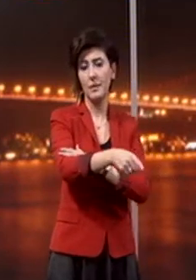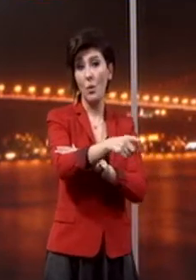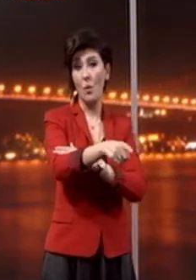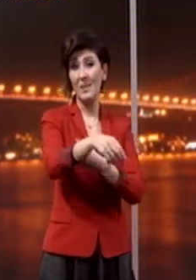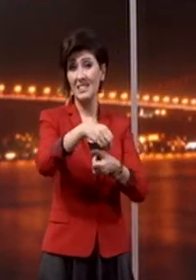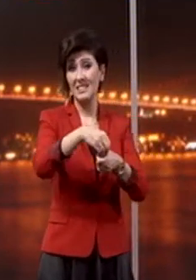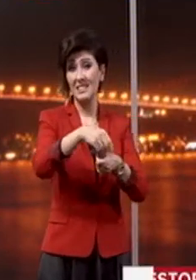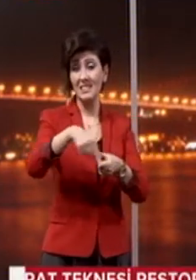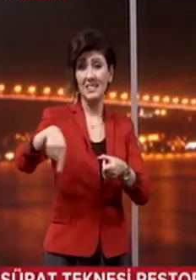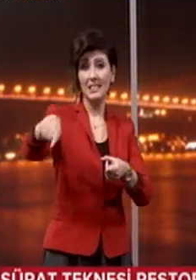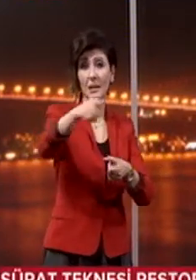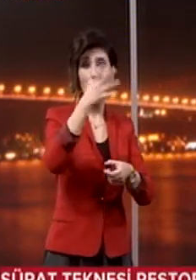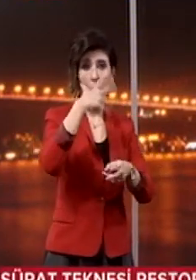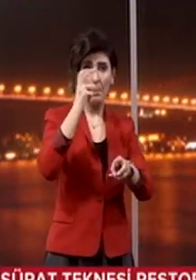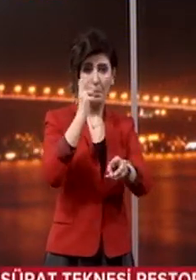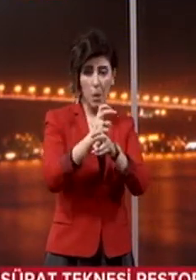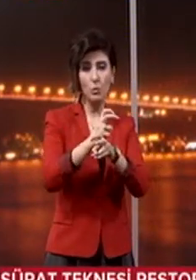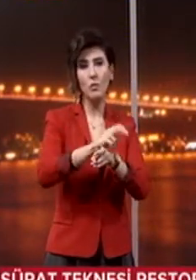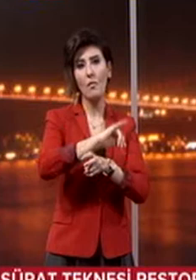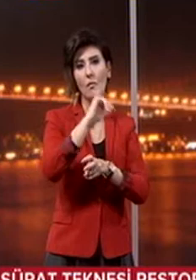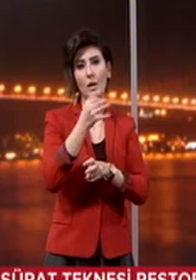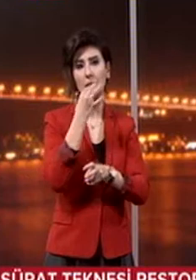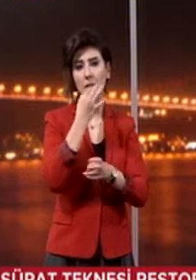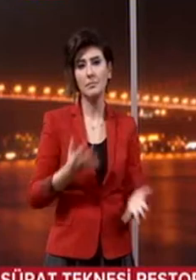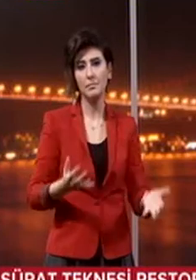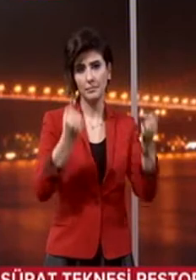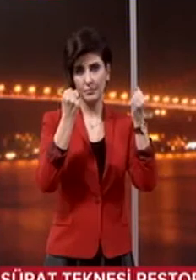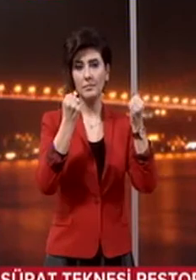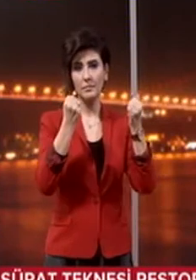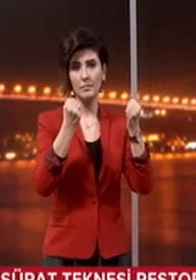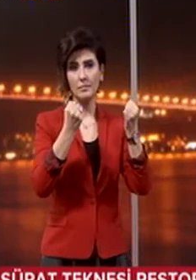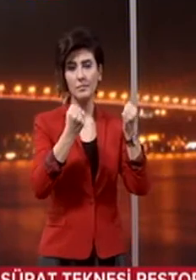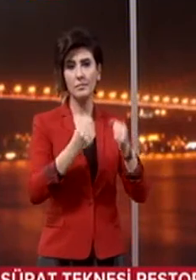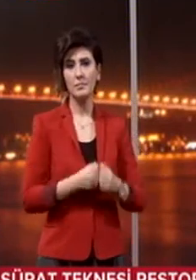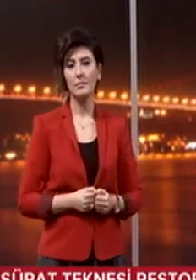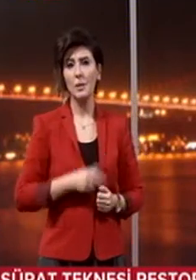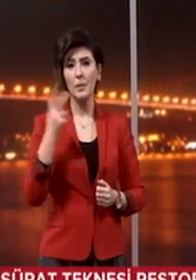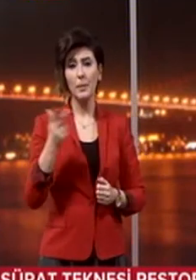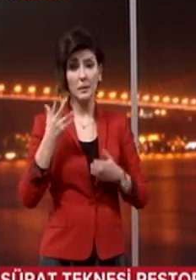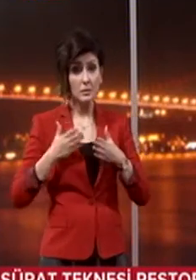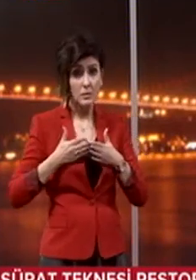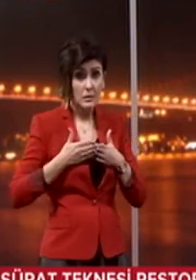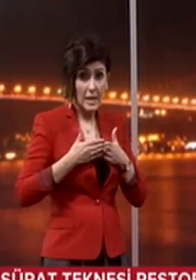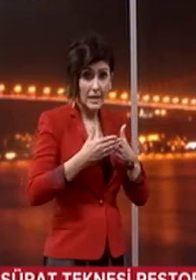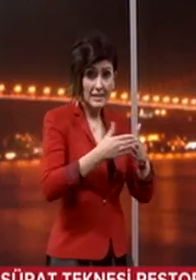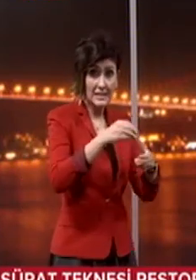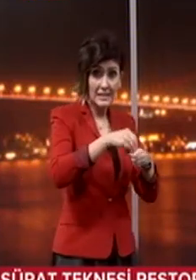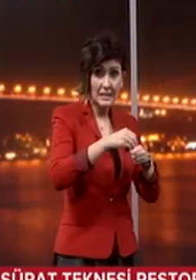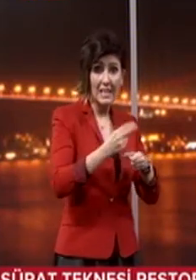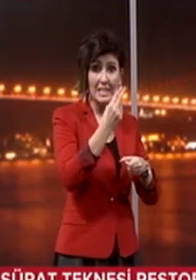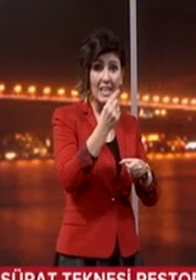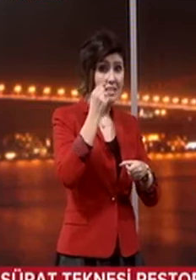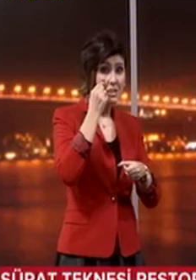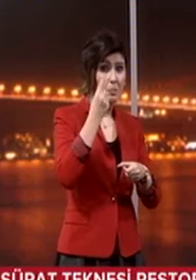O sırada çevrede kimsenin olmaması facia yaşanmasını engelledi. Sürat teknesinde bulunan 7 kişiden